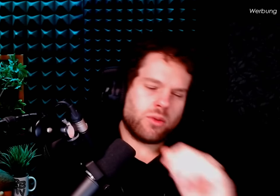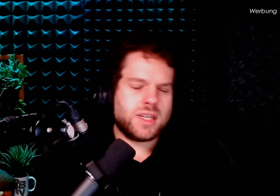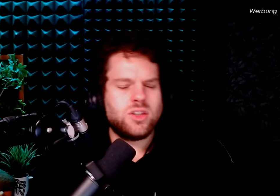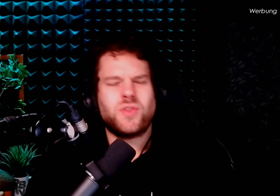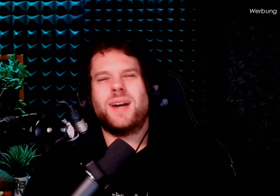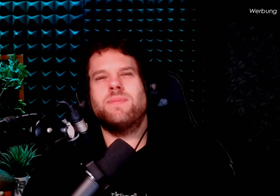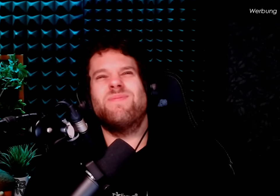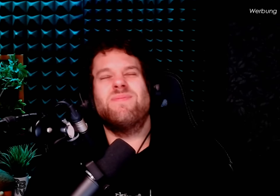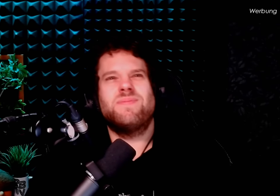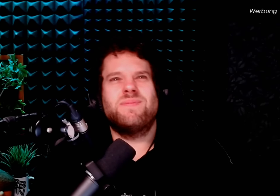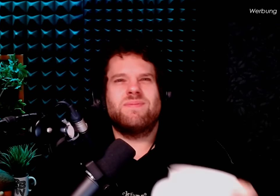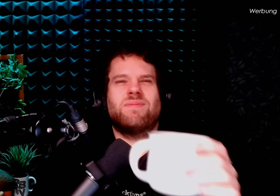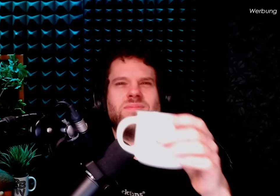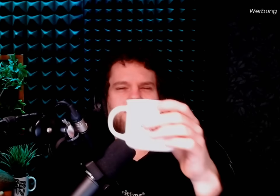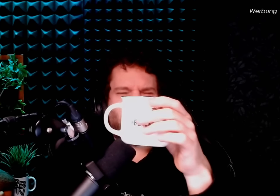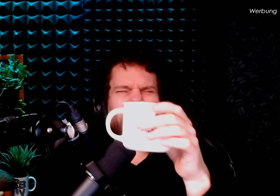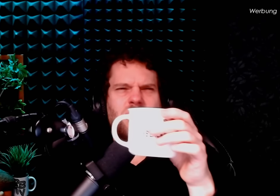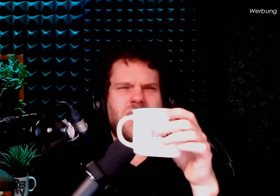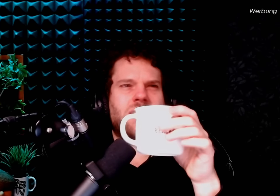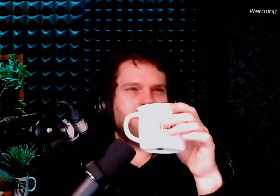Oh, das ist schwer. Oh, das ist schwer.